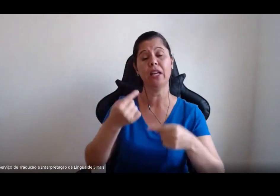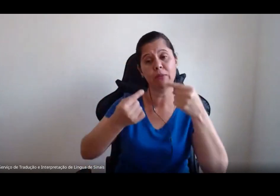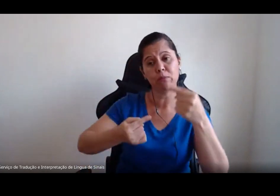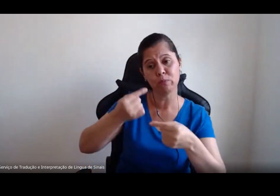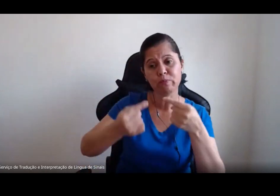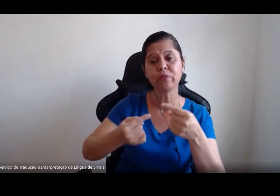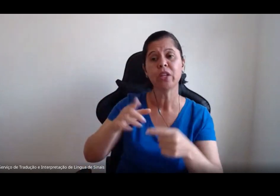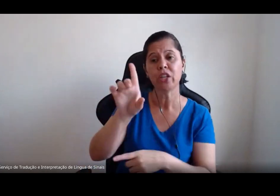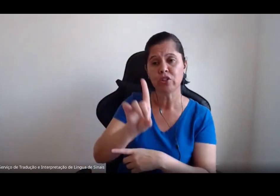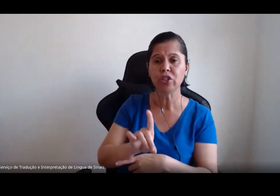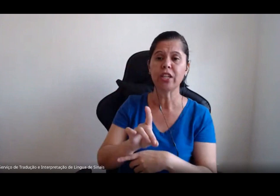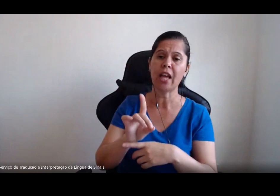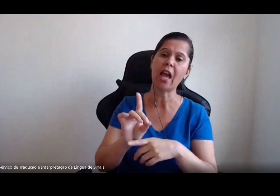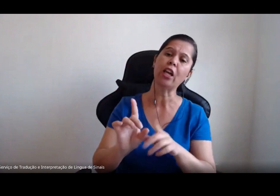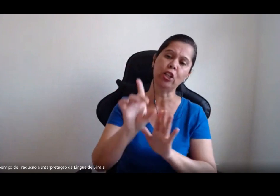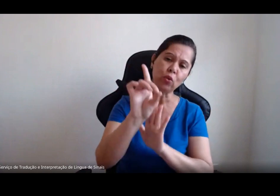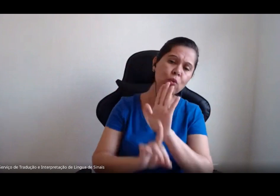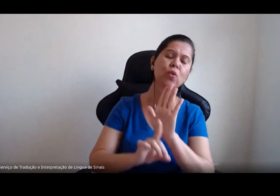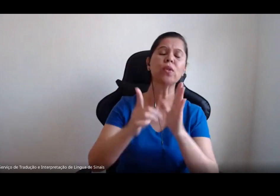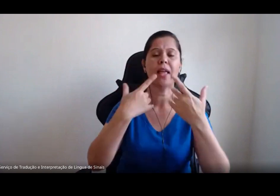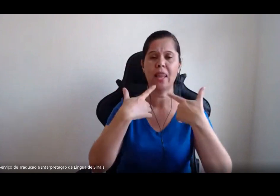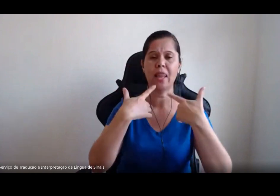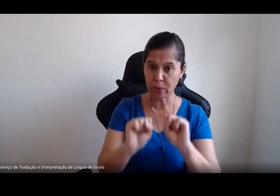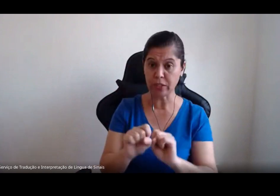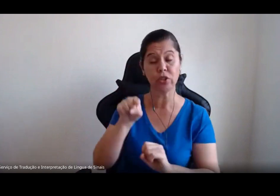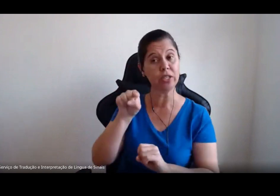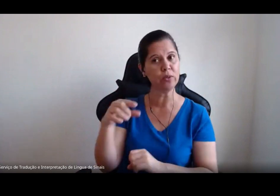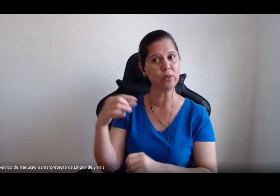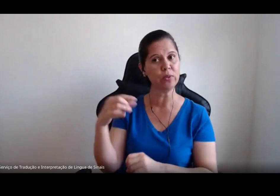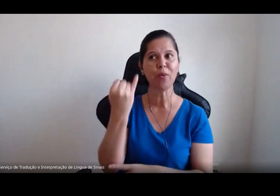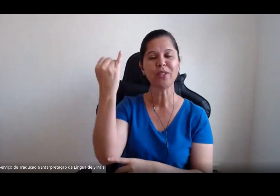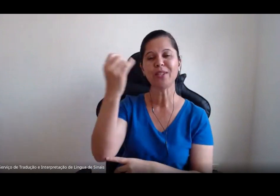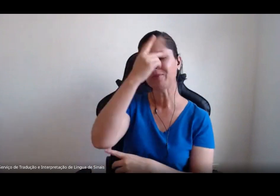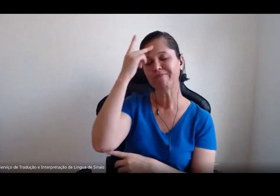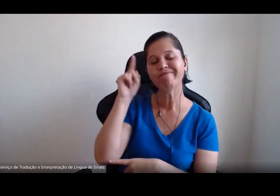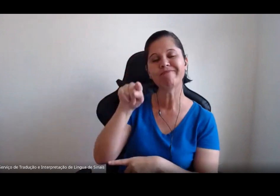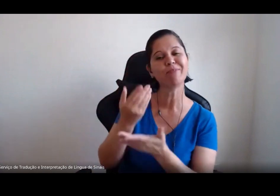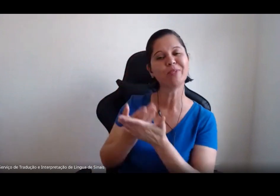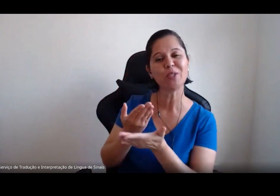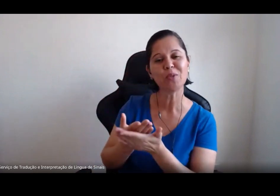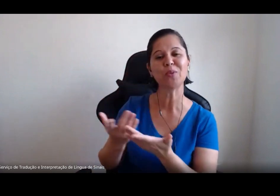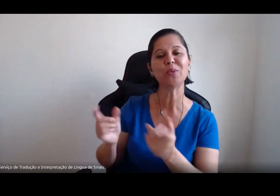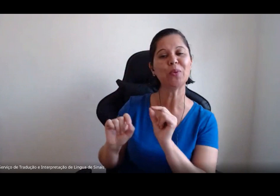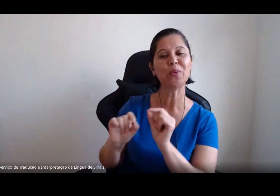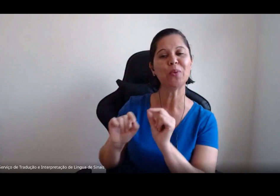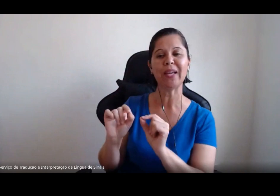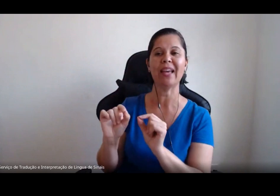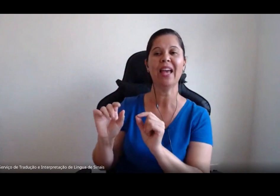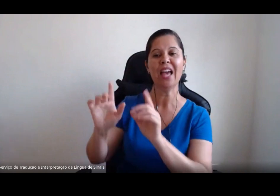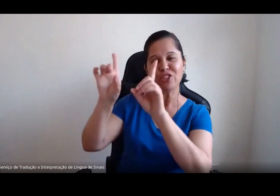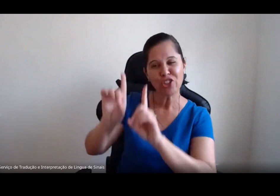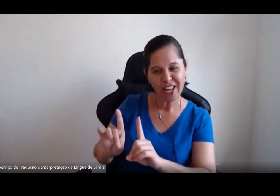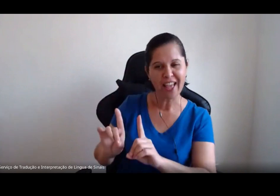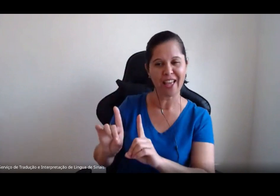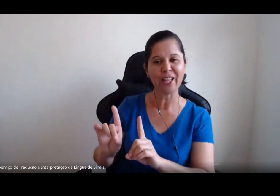né? Eu acho que essa discussão interessa muito para quem trabalha com análise do discurso, Vocês vão entender isso mais para frente, quando